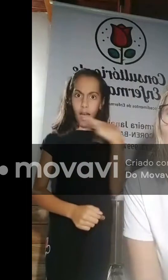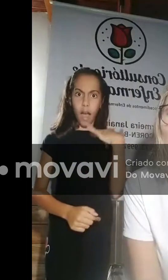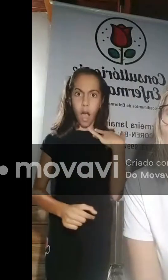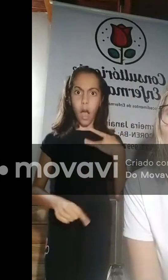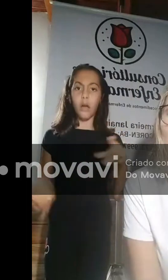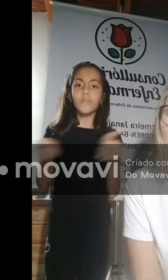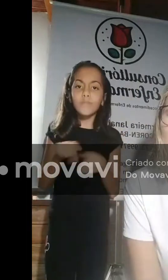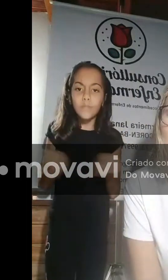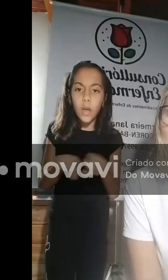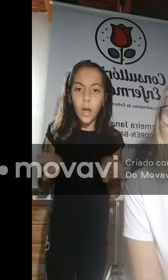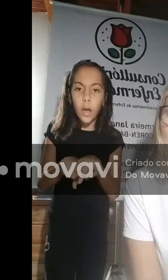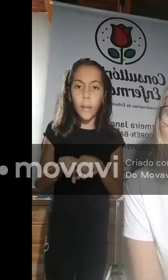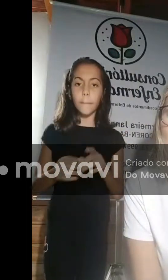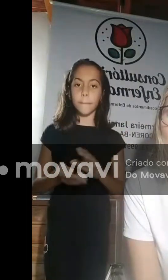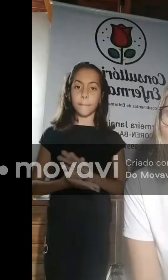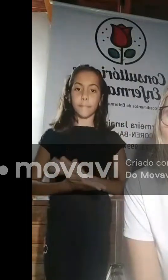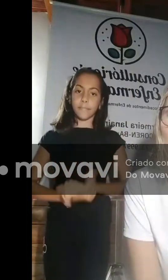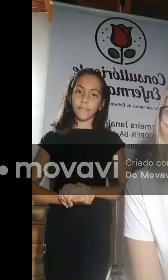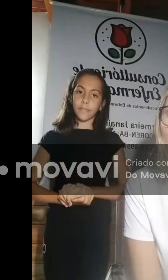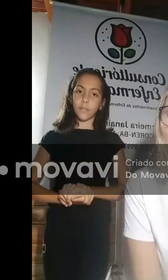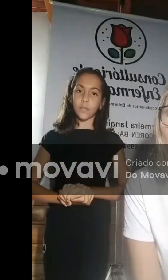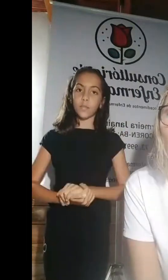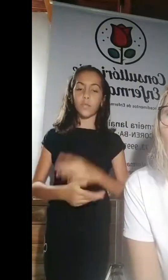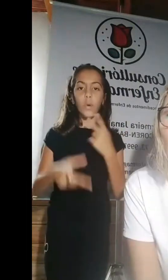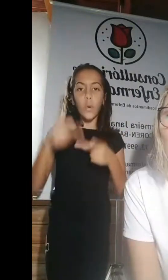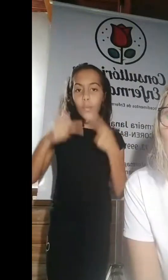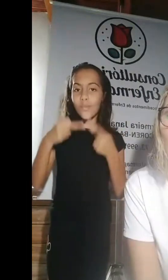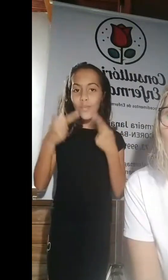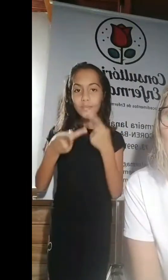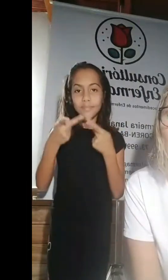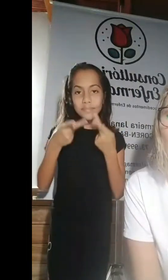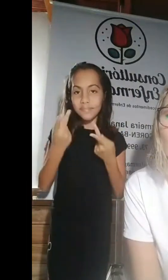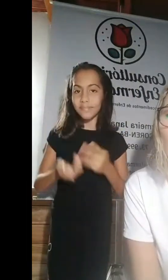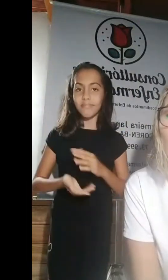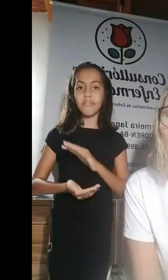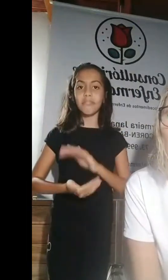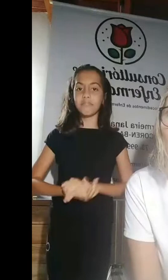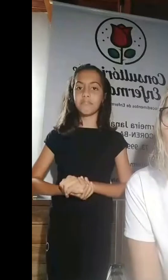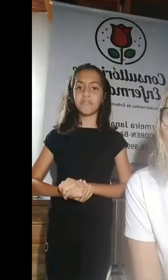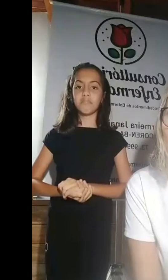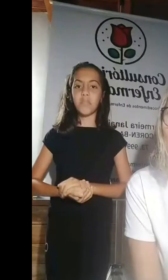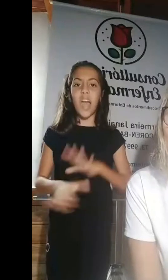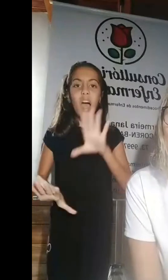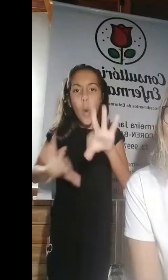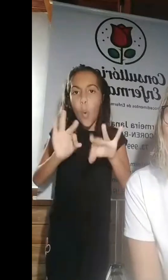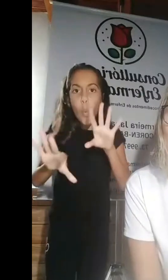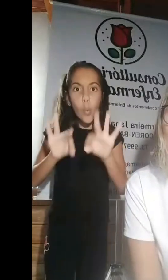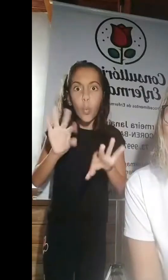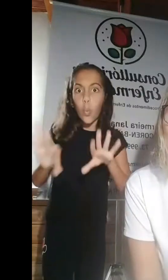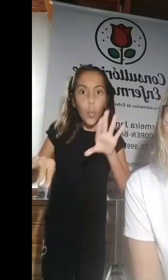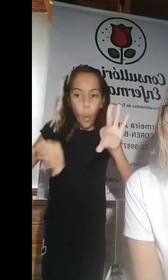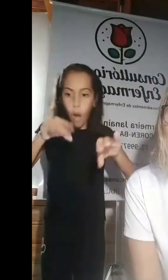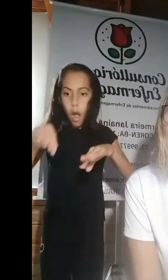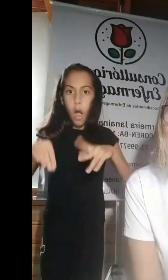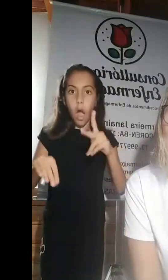Gostaria também de dizer que eu sou muito orgulhosa da profissão que eu escolhi para mim.